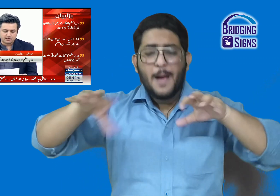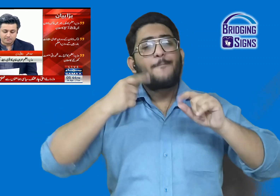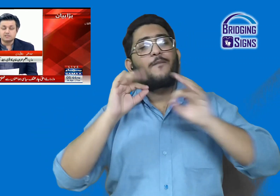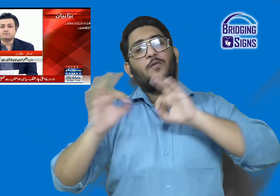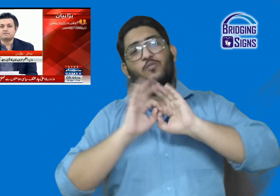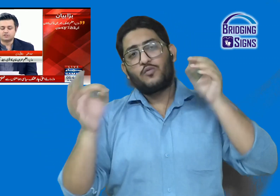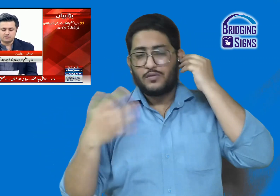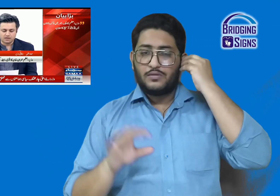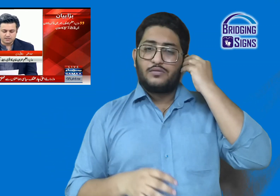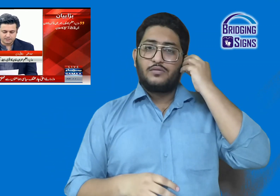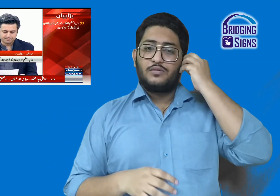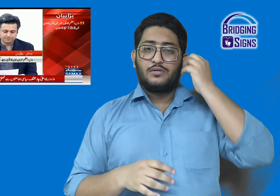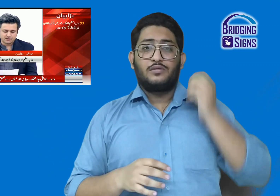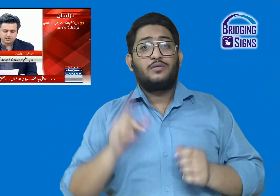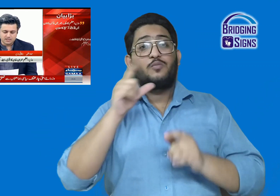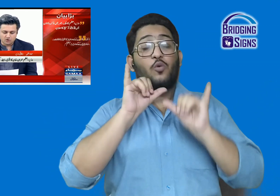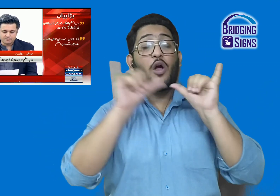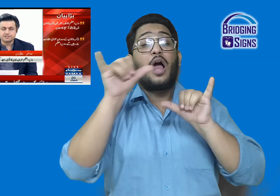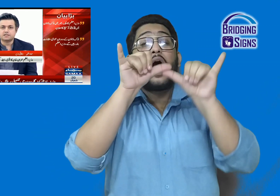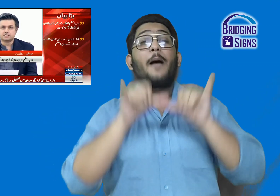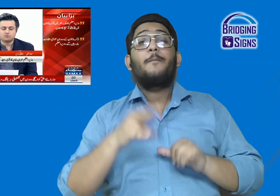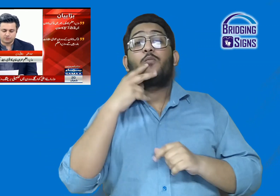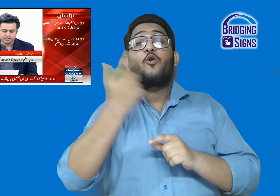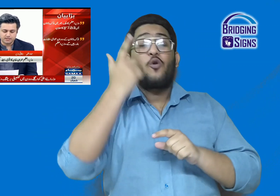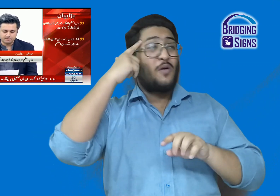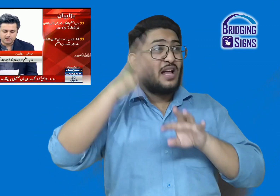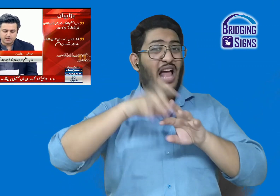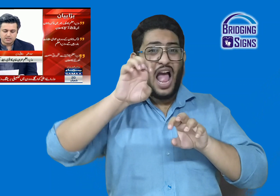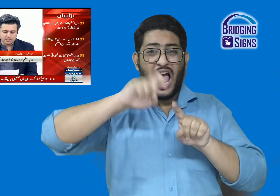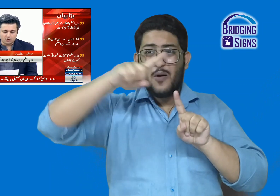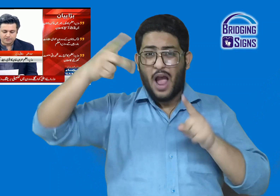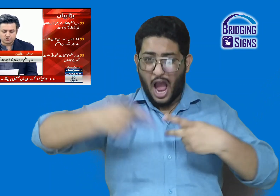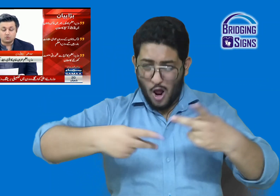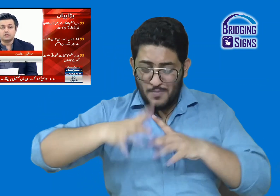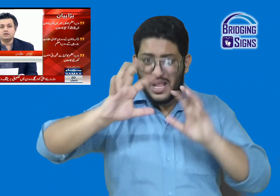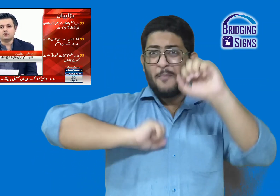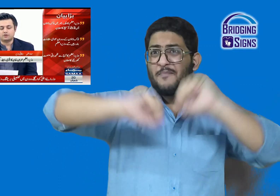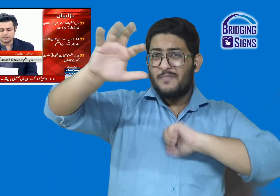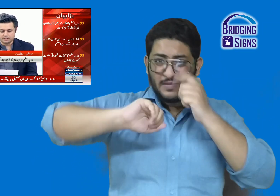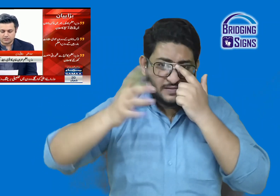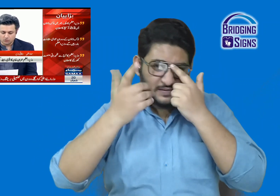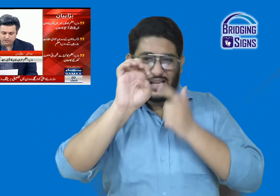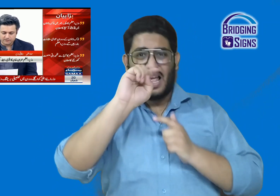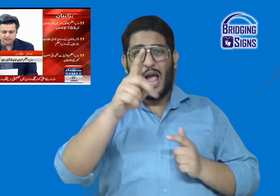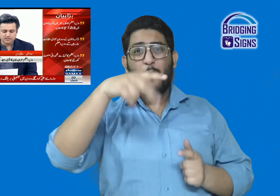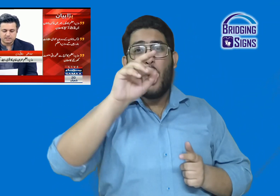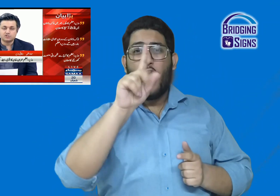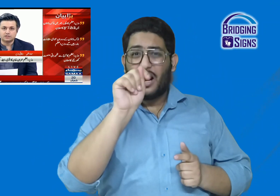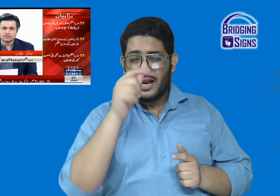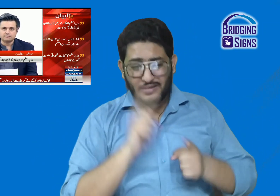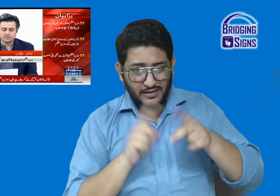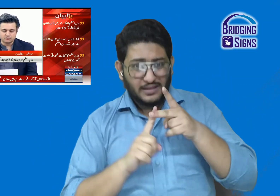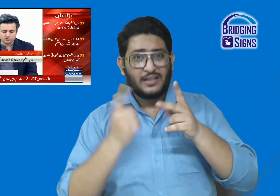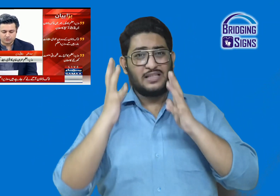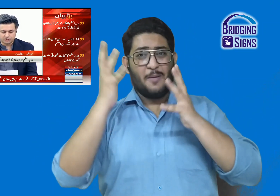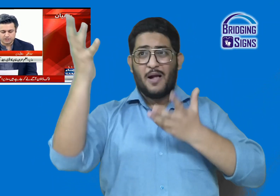हैं, केमिकल्स मैन्युफैक्चरिंग प्लांट्स, ई कॉमर्स एक्सपोर्ट के लिए, ई कॉमर्स लोकल और लोकल डिलीवरीज के लिए